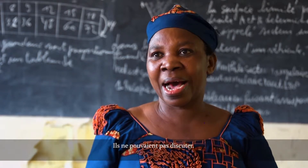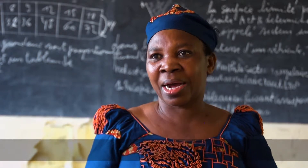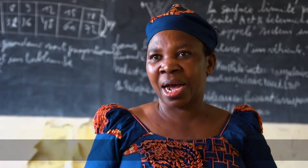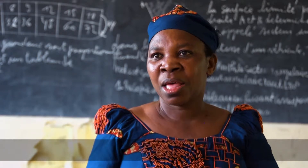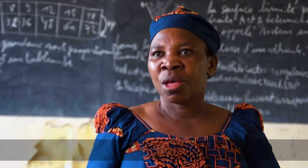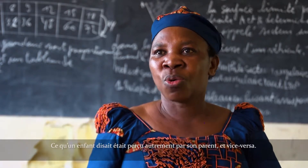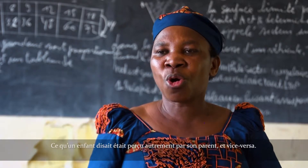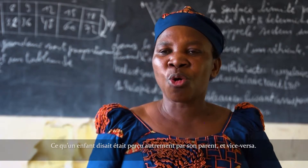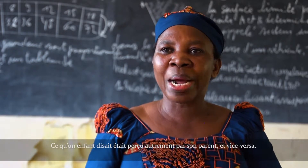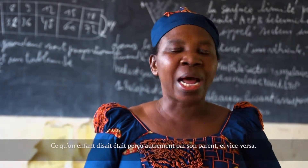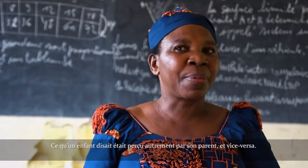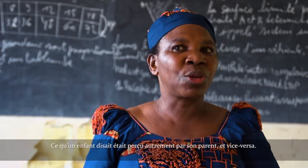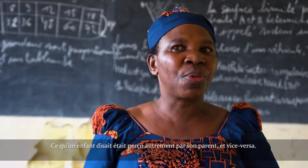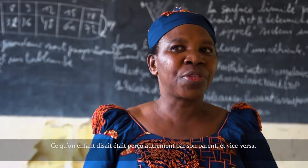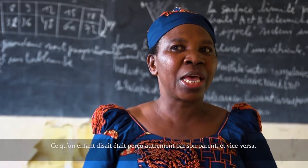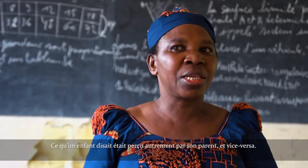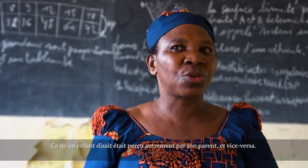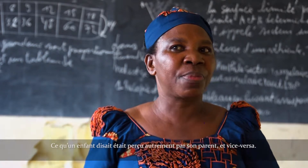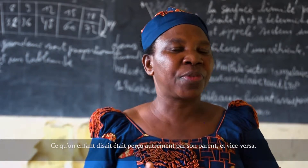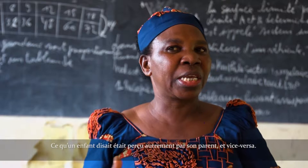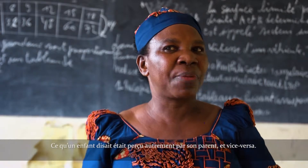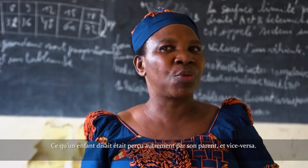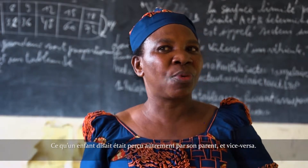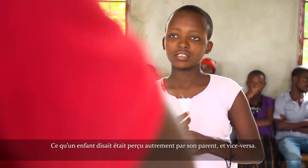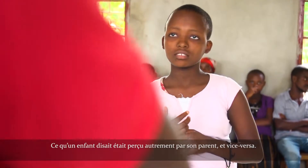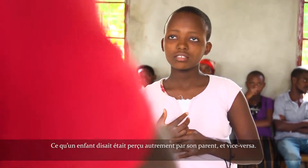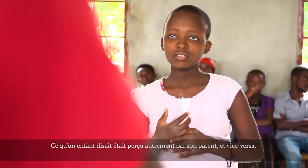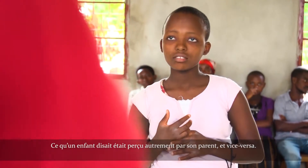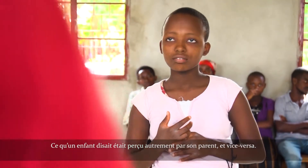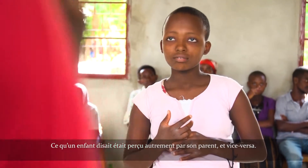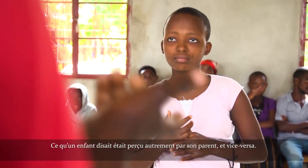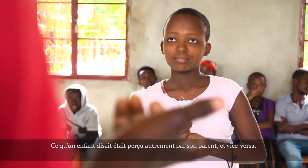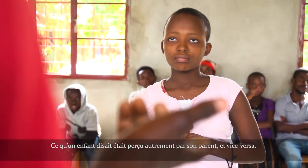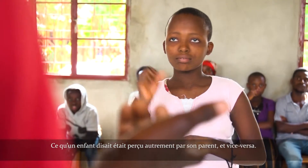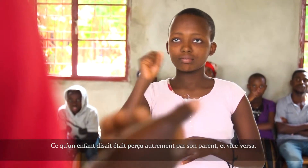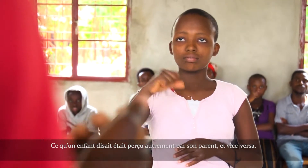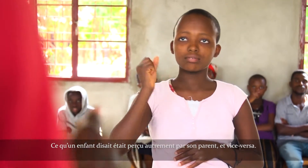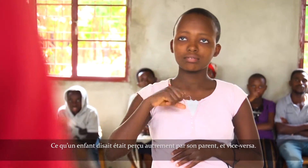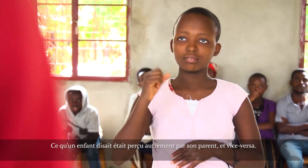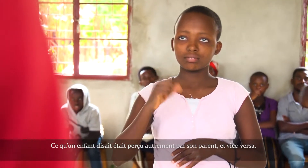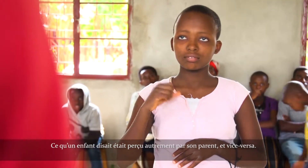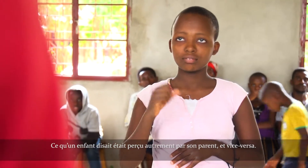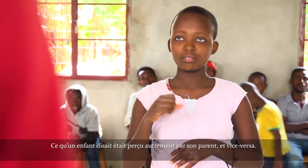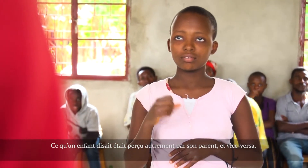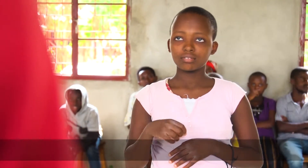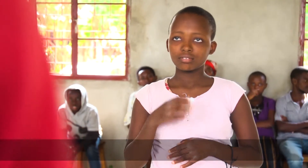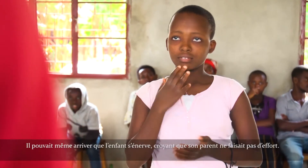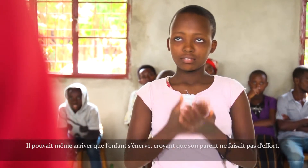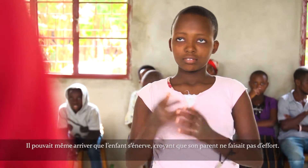bayaga uko umwana abwira umubyeyi siko umubyeyi yabyumva uko umubyeyi yishyuye umwana siko umwana yabyumva mbere hari